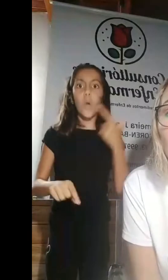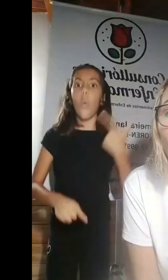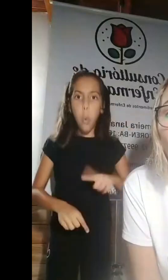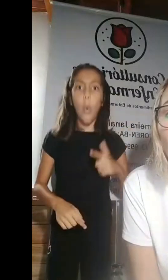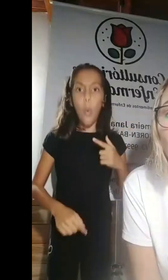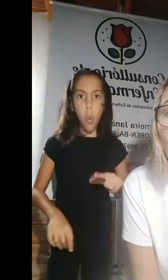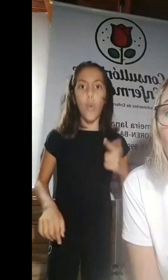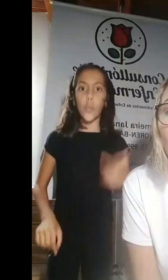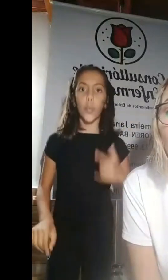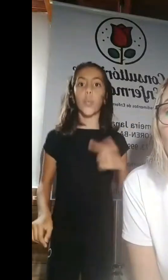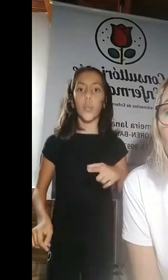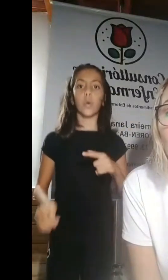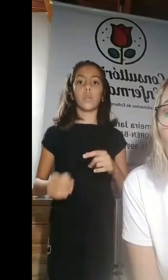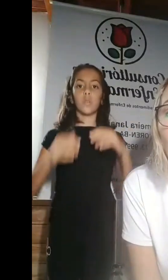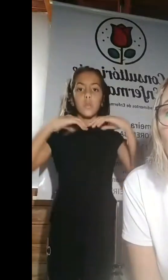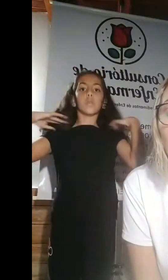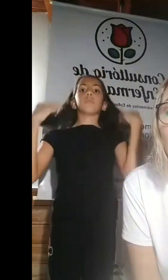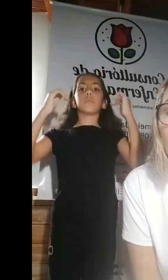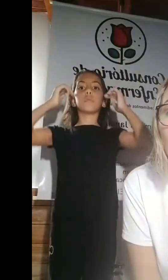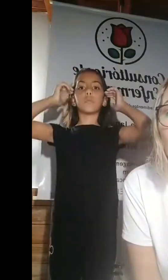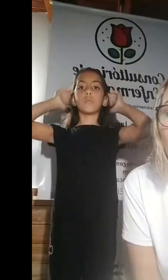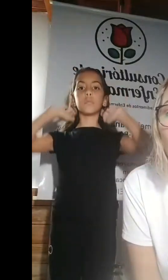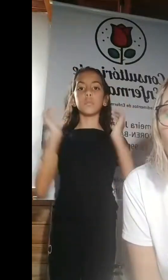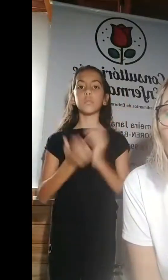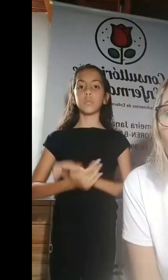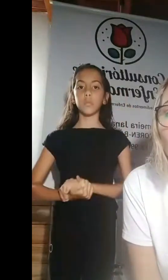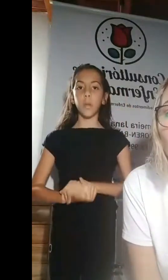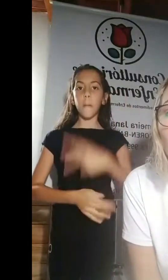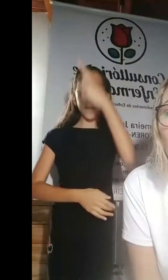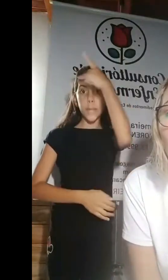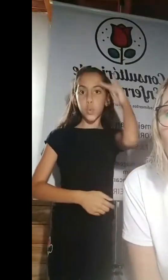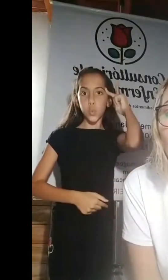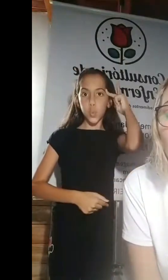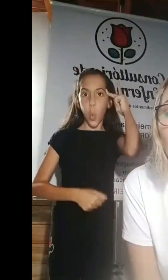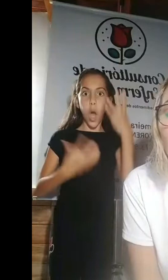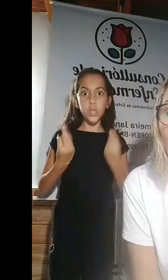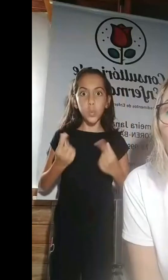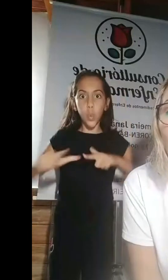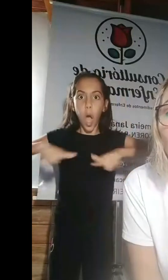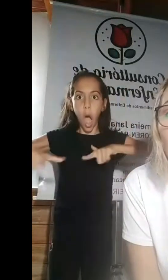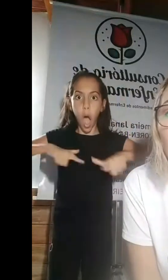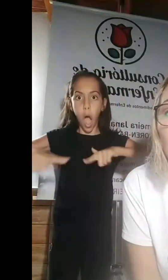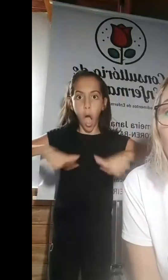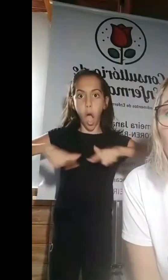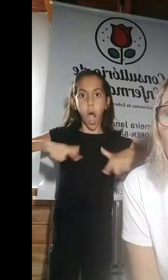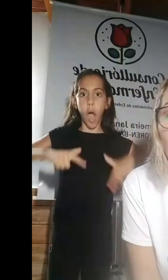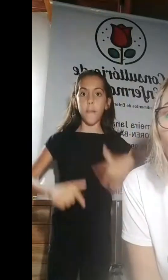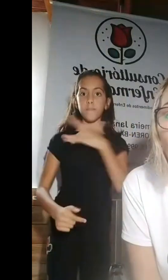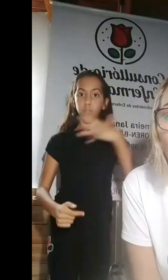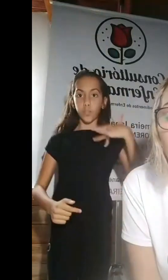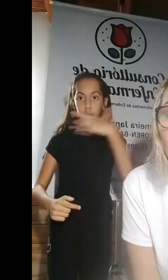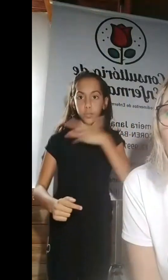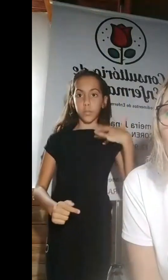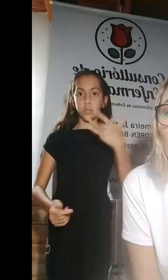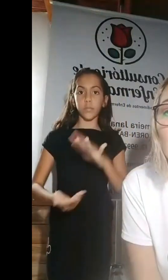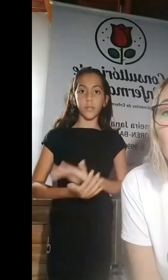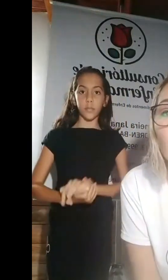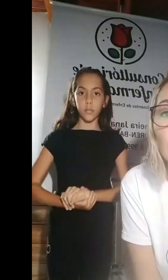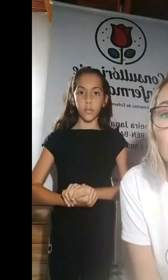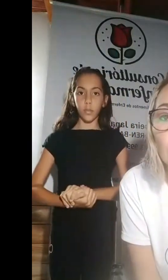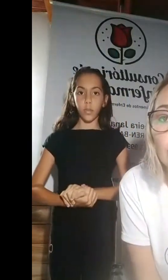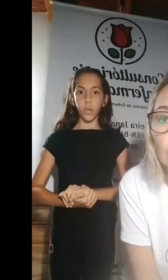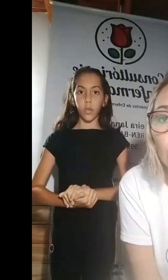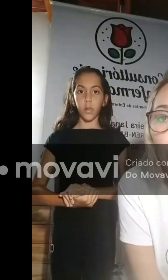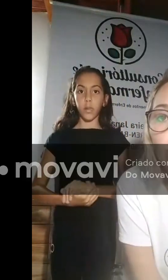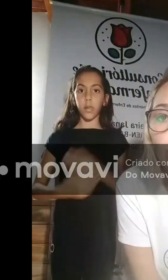da saúde para estar esclarecendo assuntos né, pertinentes à nossa saúde. Então, eu